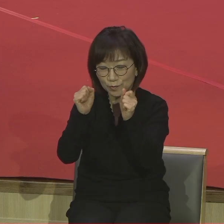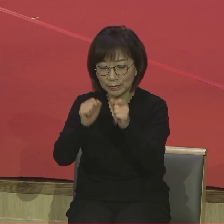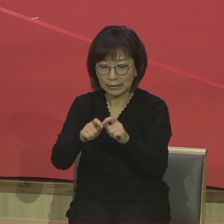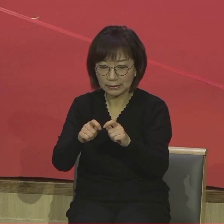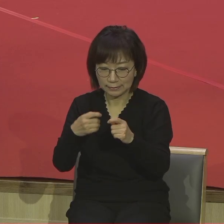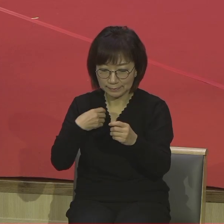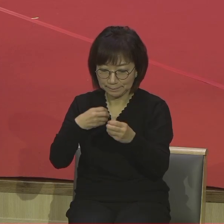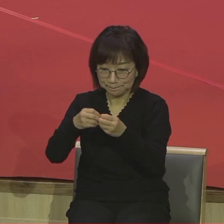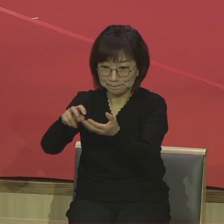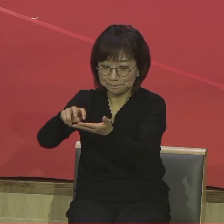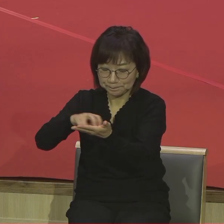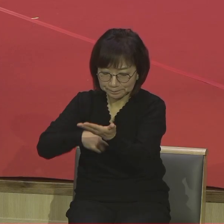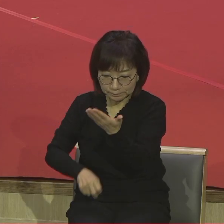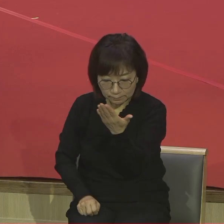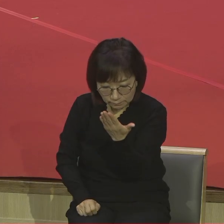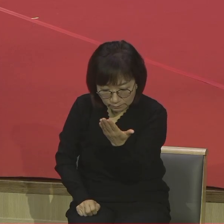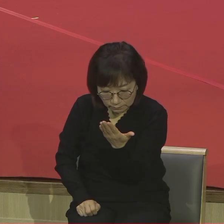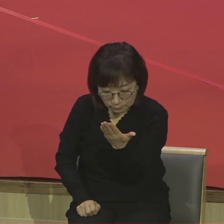내 평생에